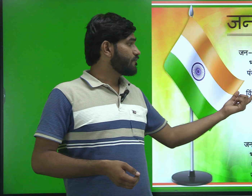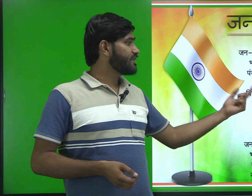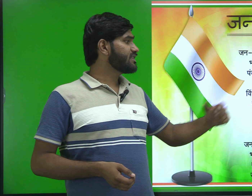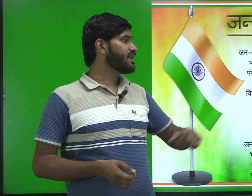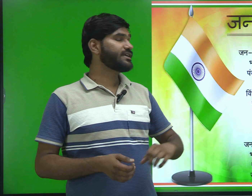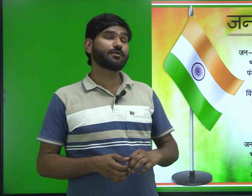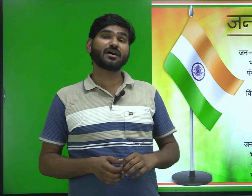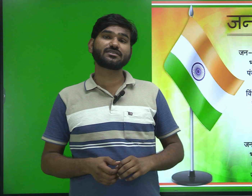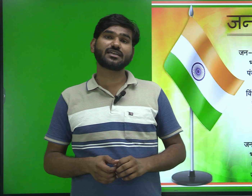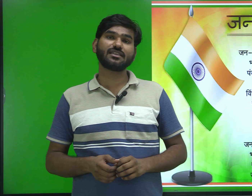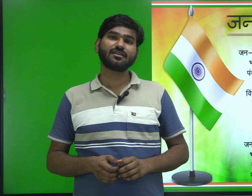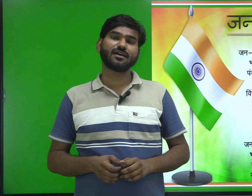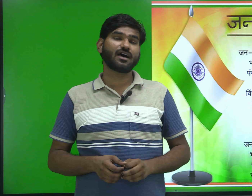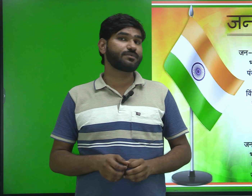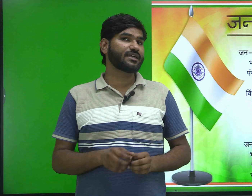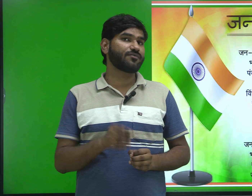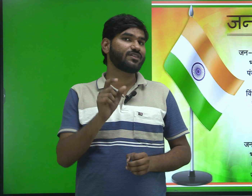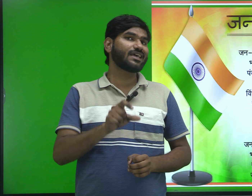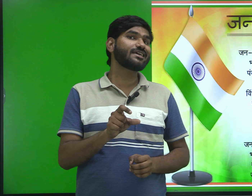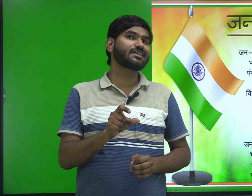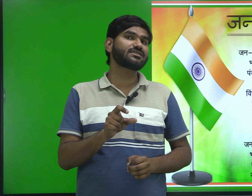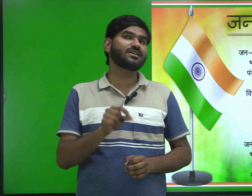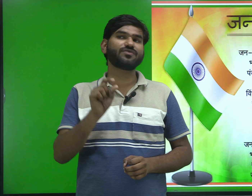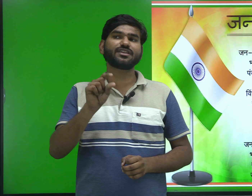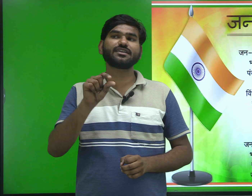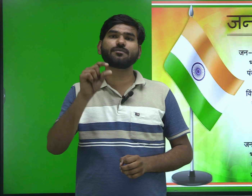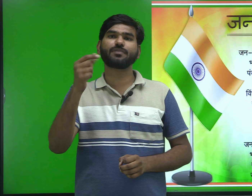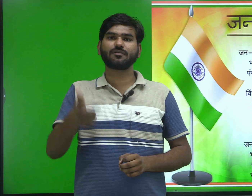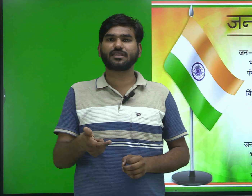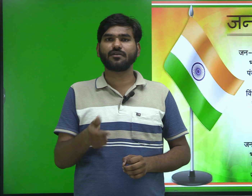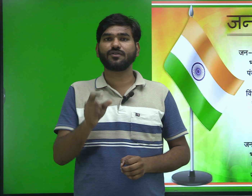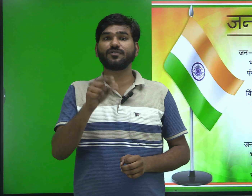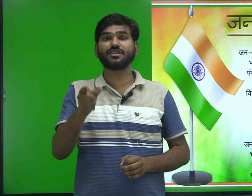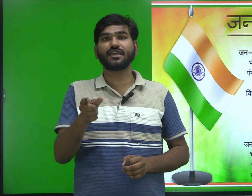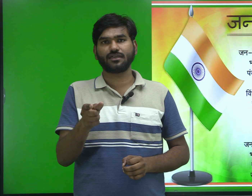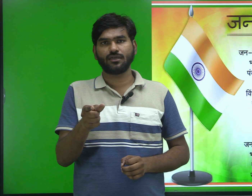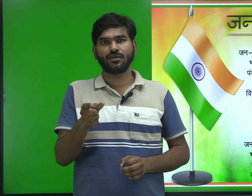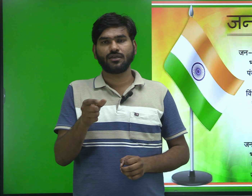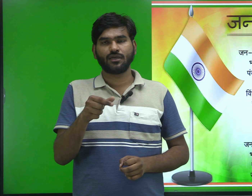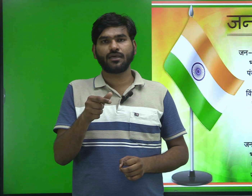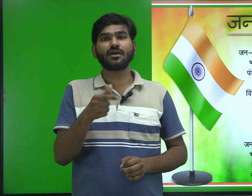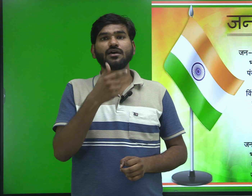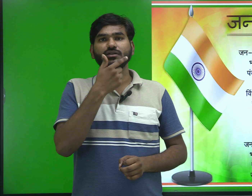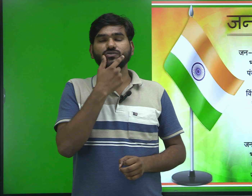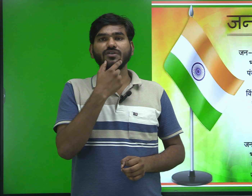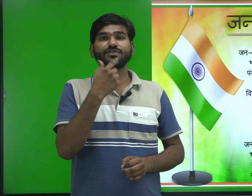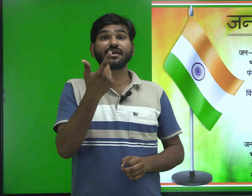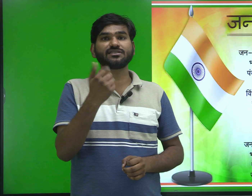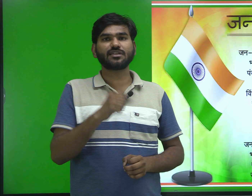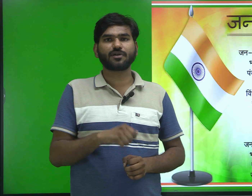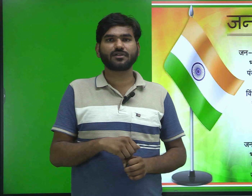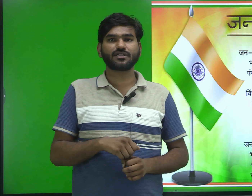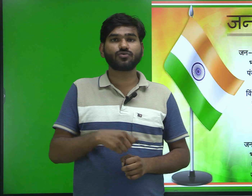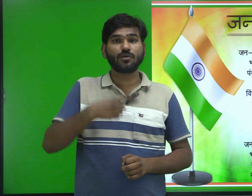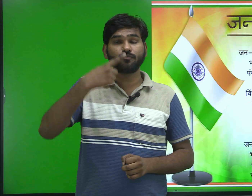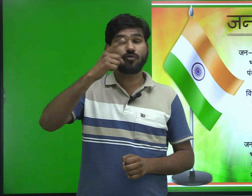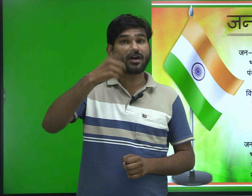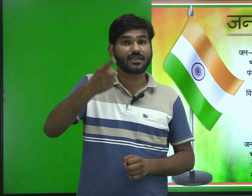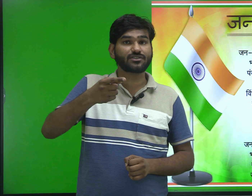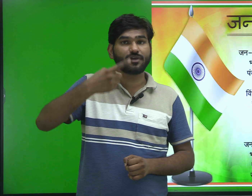विंध्य हिमाचल। अब देखिए विंध्य क्या चीज़ है? विंध्य एक पर्वत है, विंध्य, है ना? जो कि विंध्याचल पर्वत है। तो हम वो महाराष्ट्र में है,